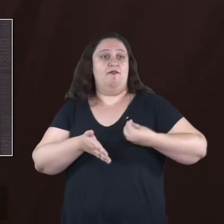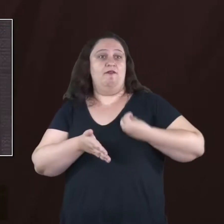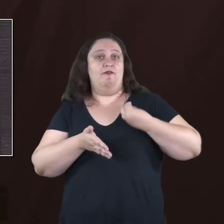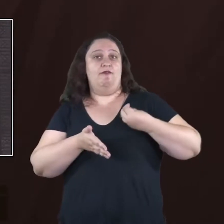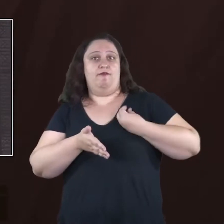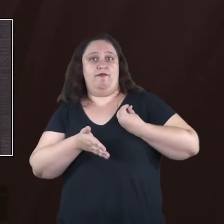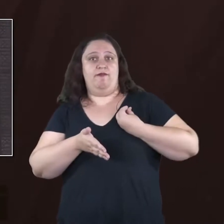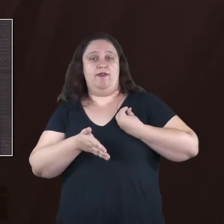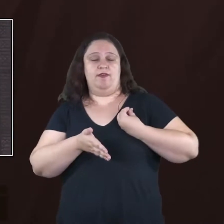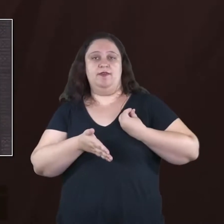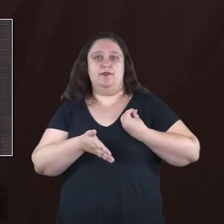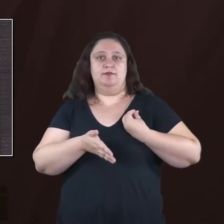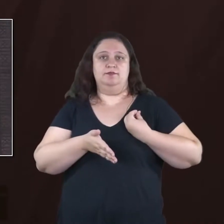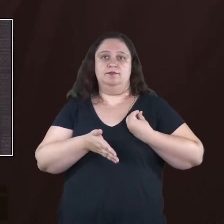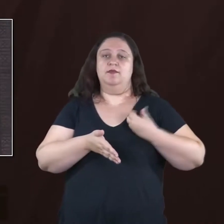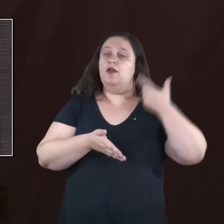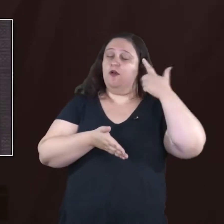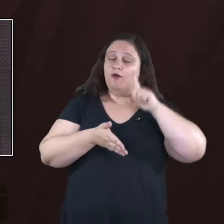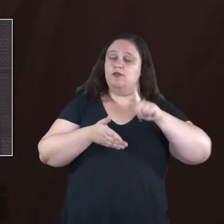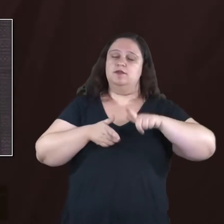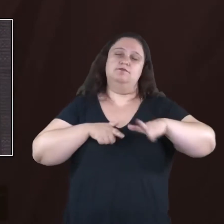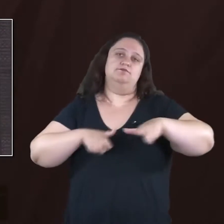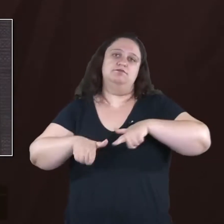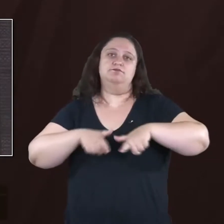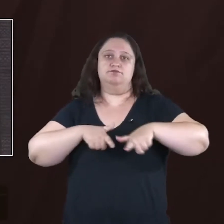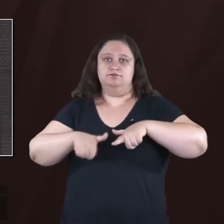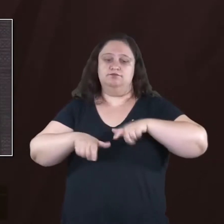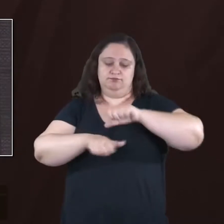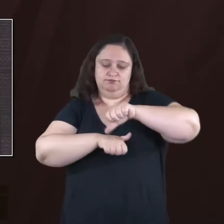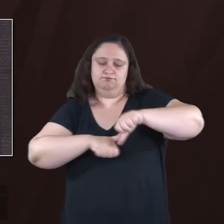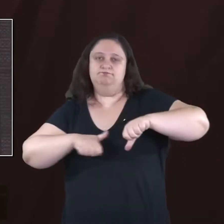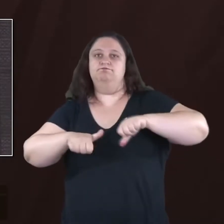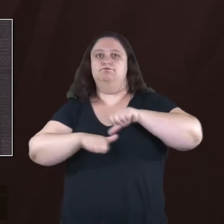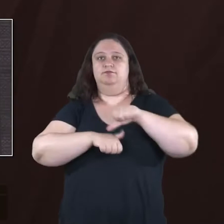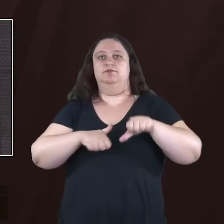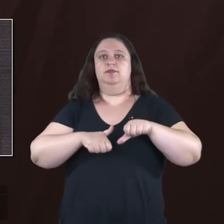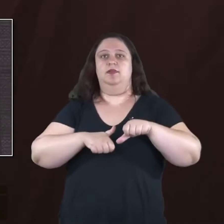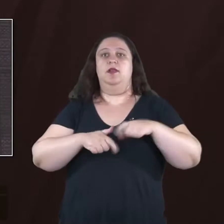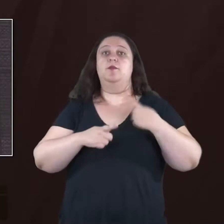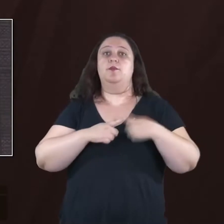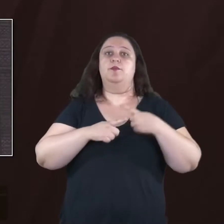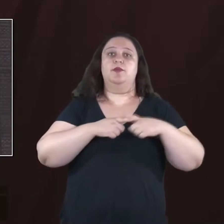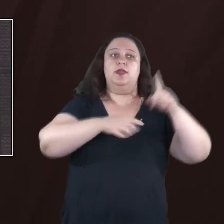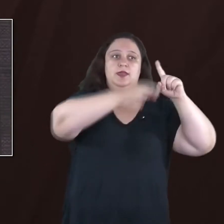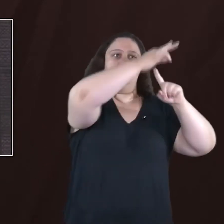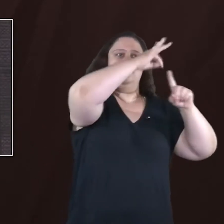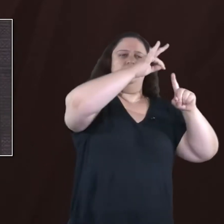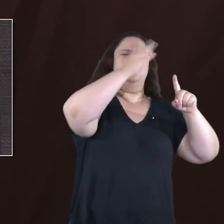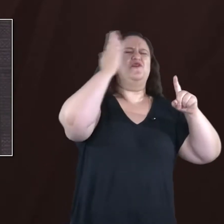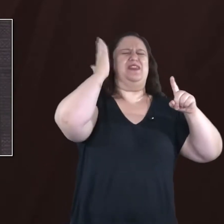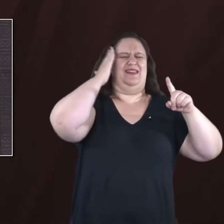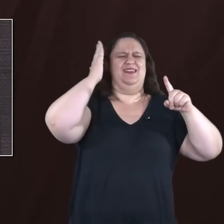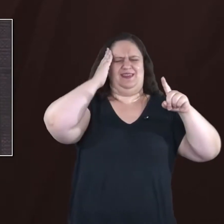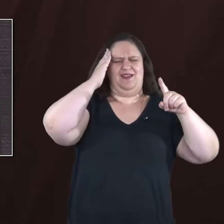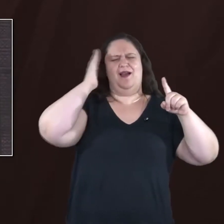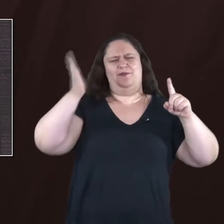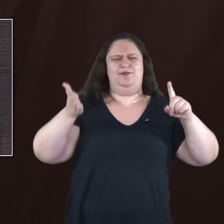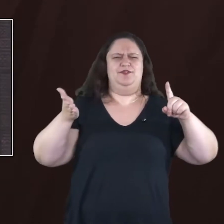Deus, vivendo para Deus. O Espírito é onisciente, ele já sabia de tudo. Ele